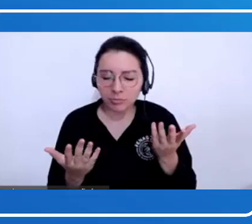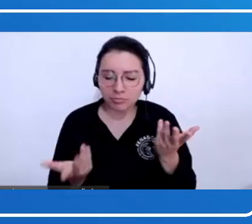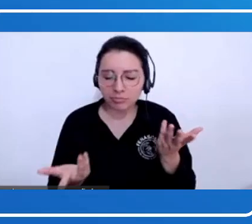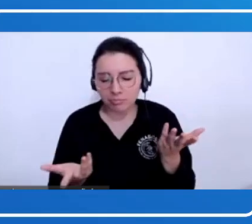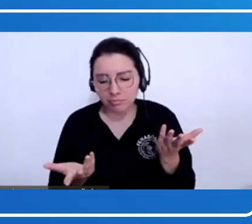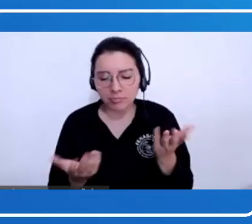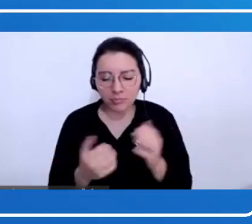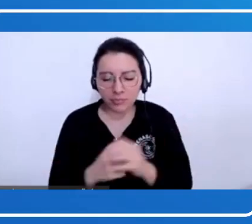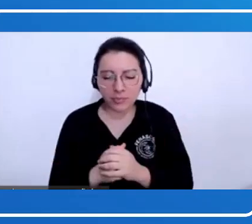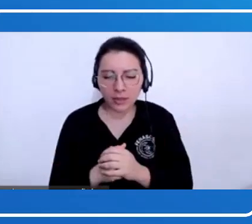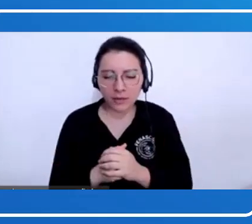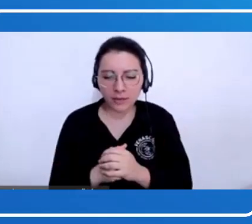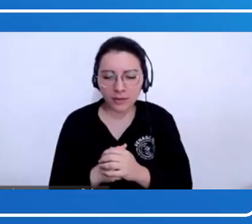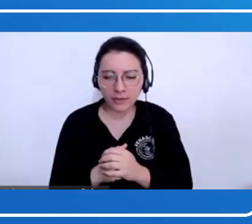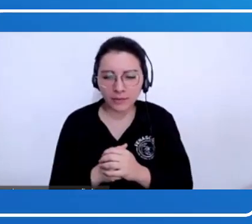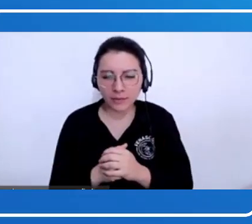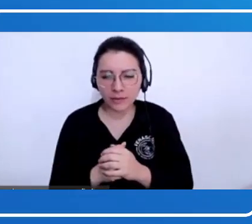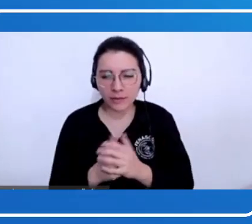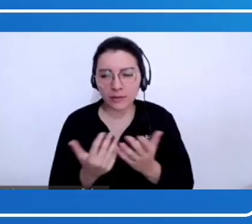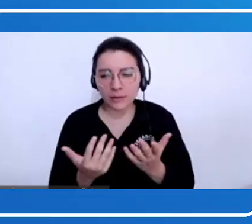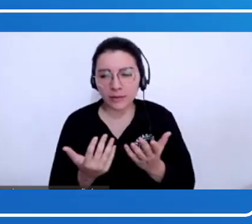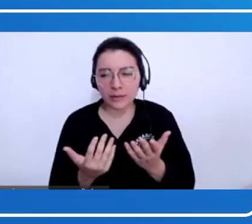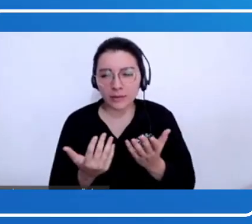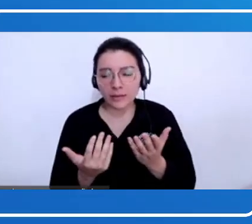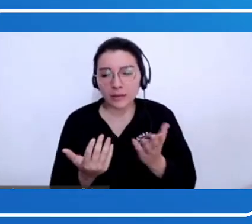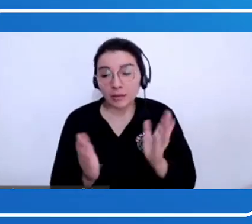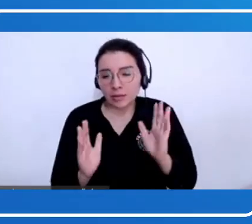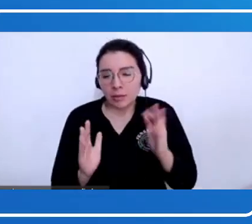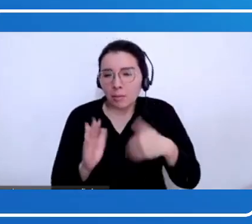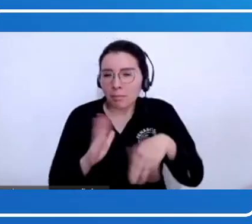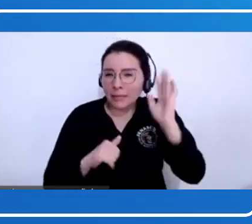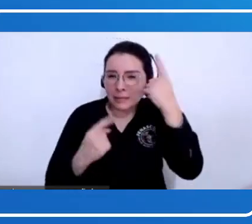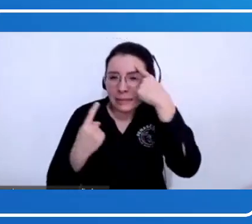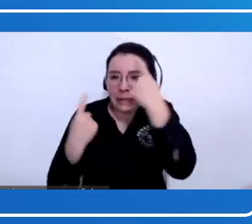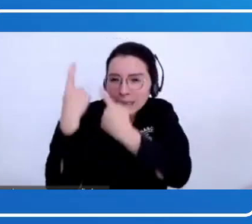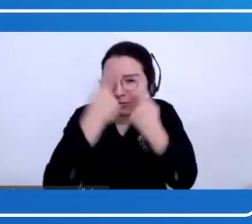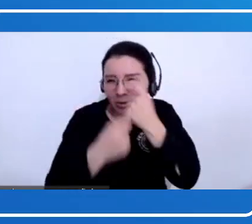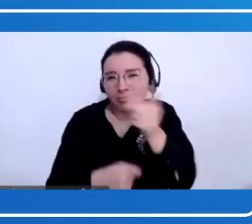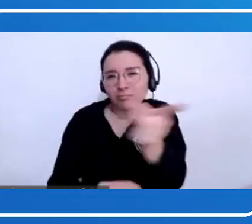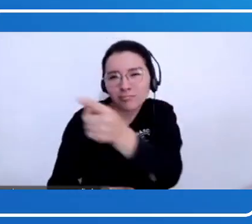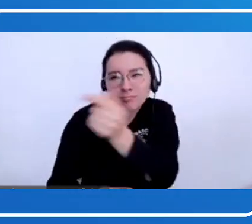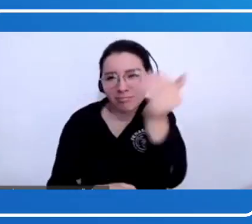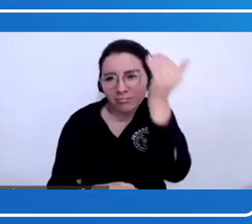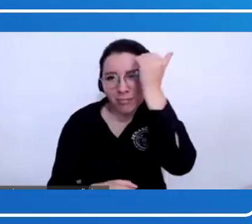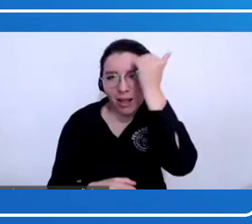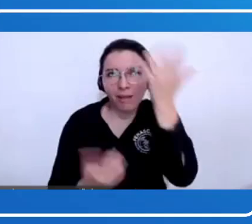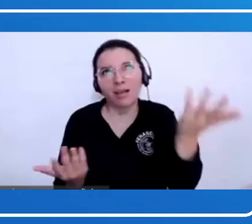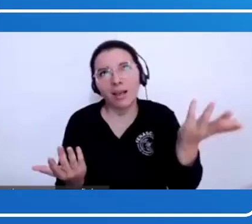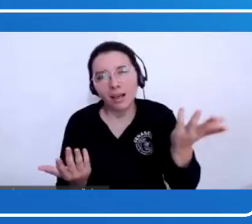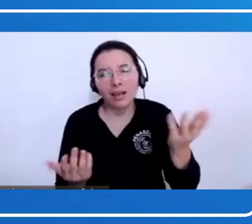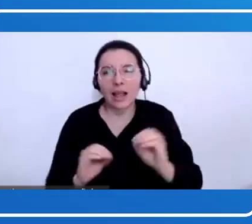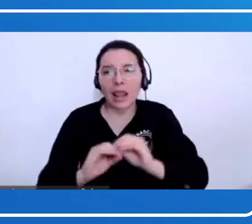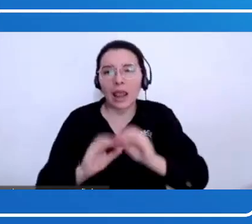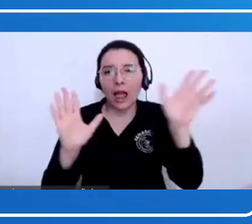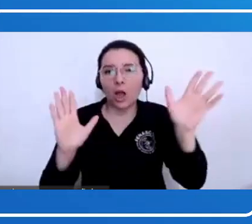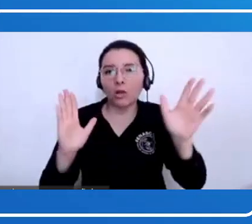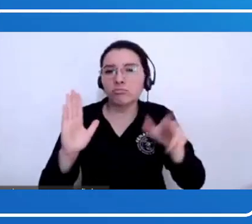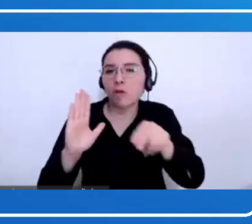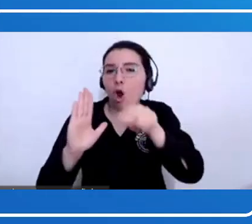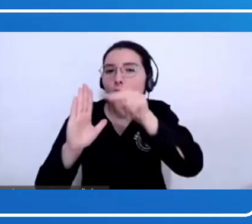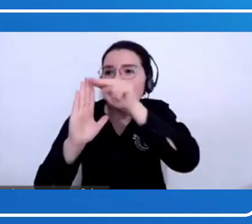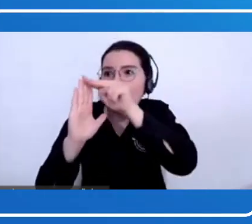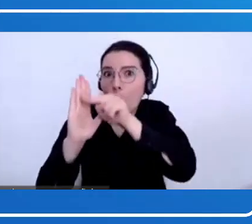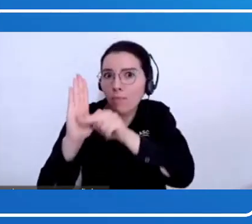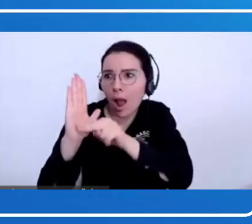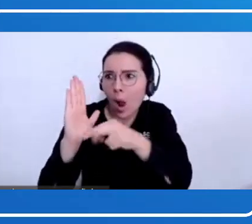comentándoles que es una a título de reflexión. A veces las normas que están realmente, su espíritu